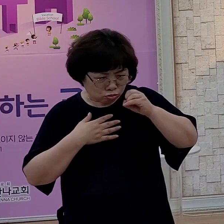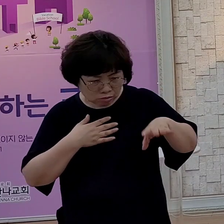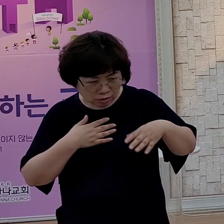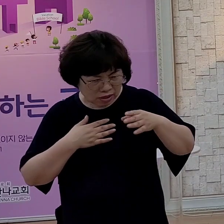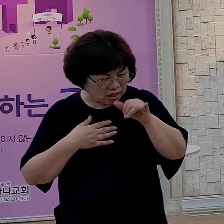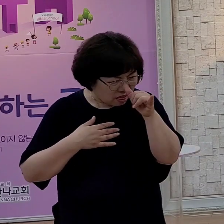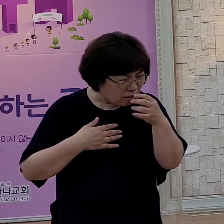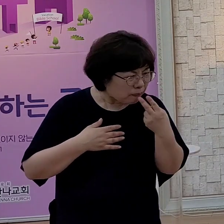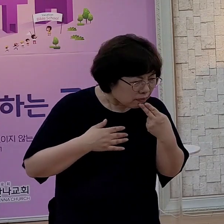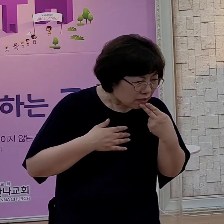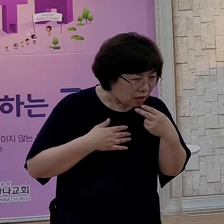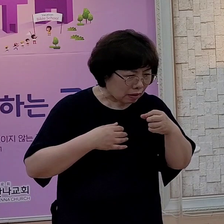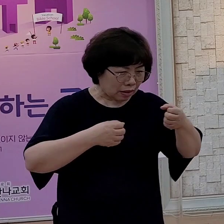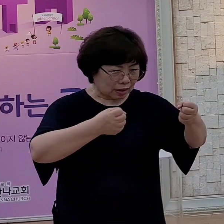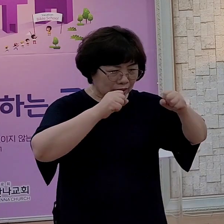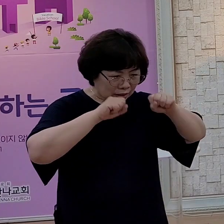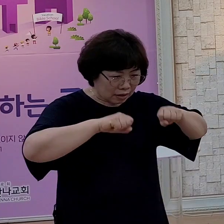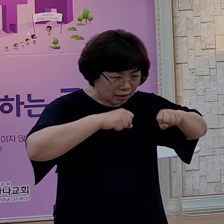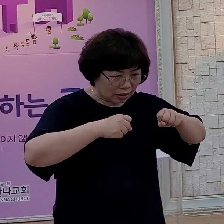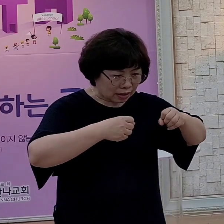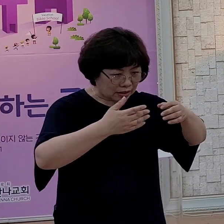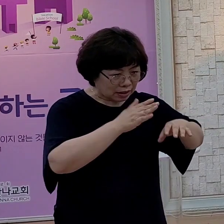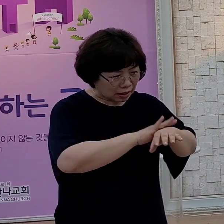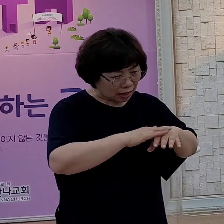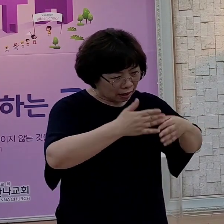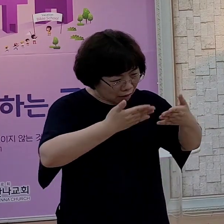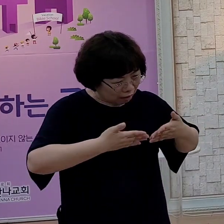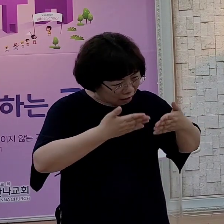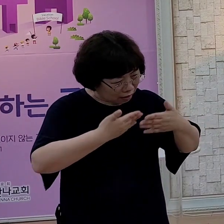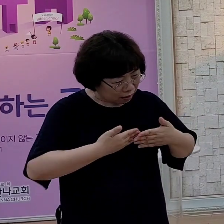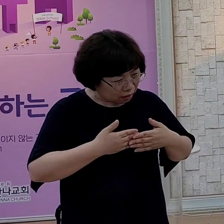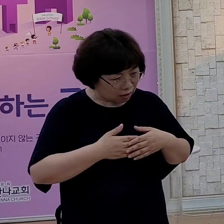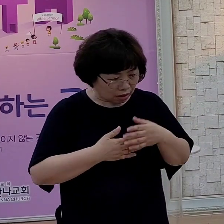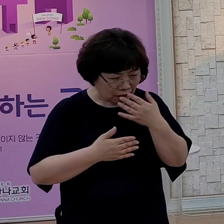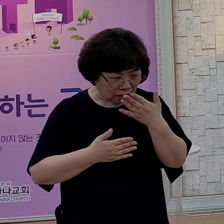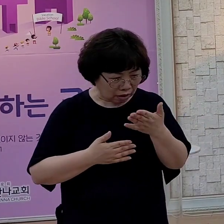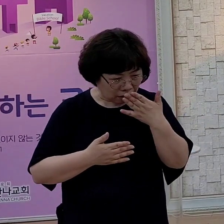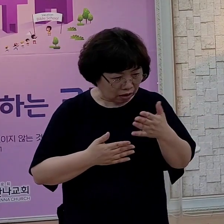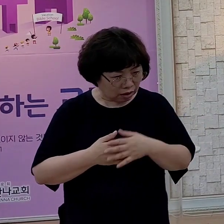무시하는지 아니면 인사라도 꼬박하는지 항상 이게 웃습니다.